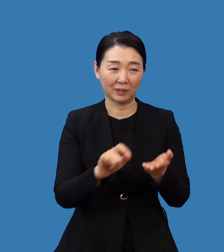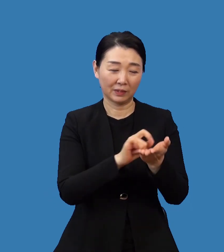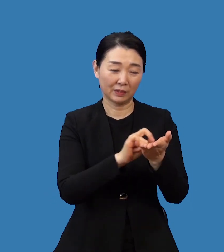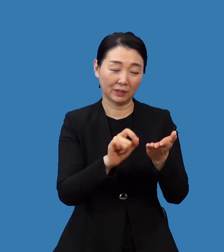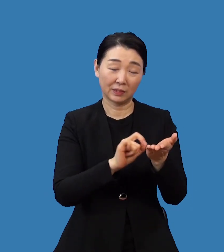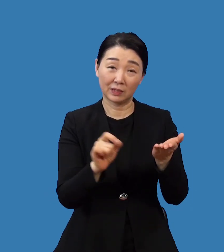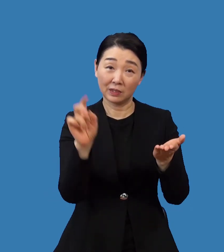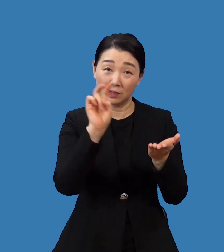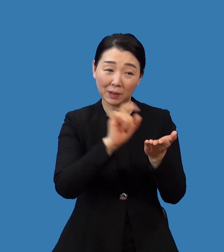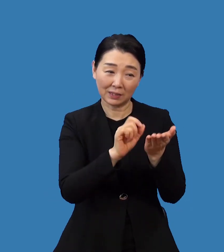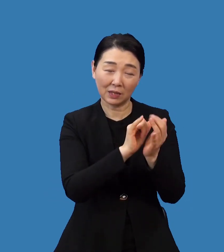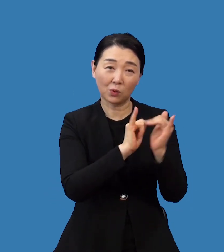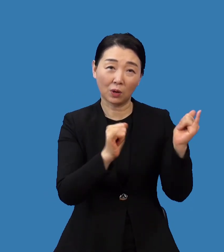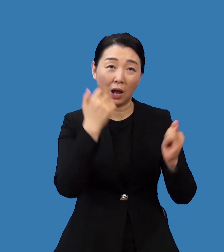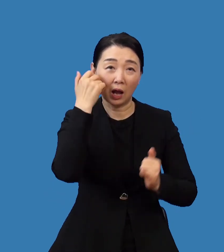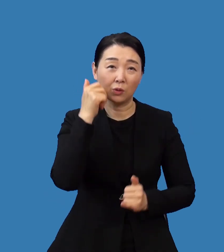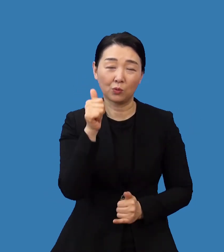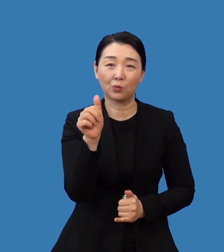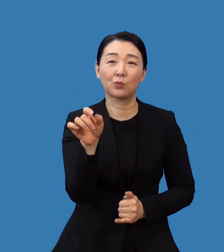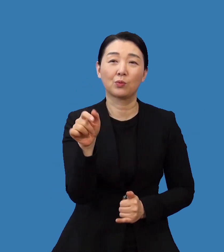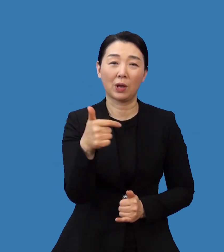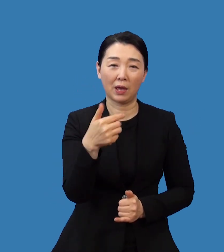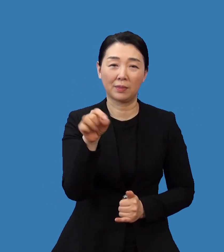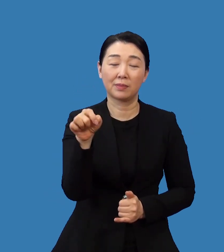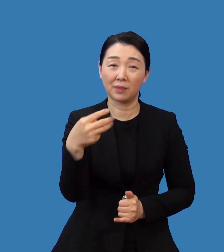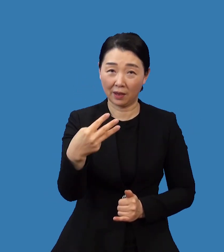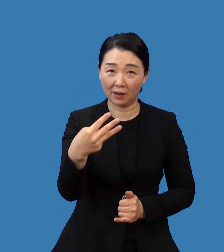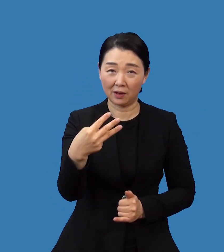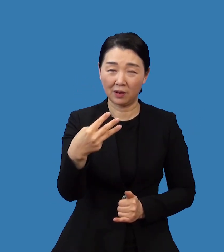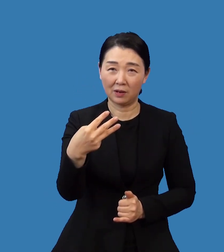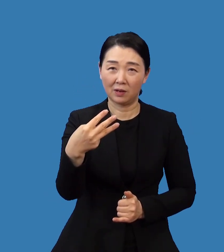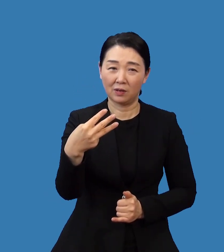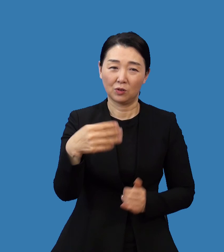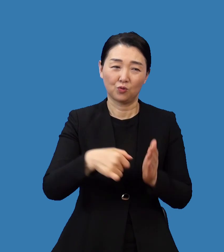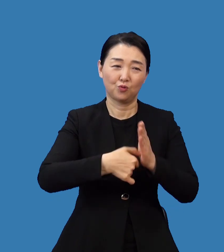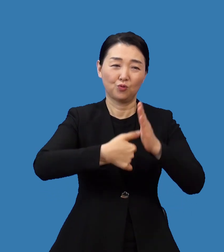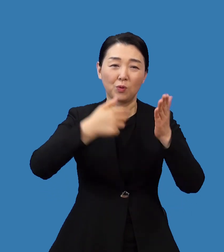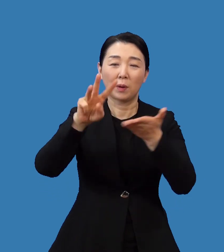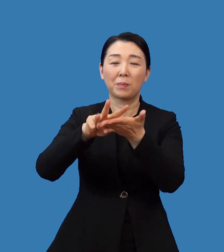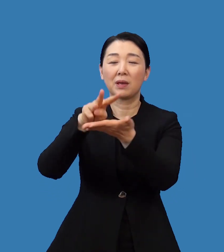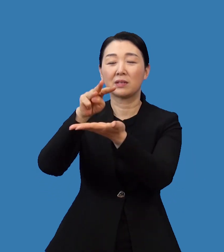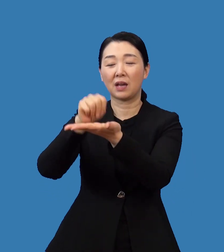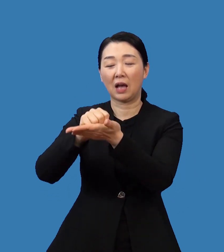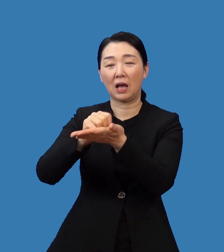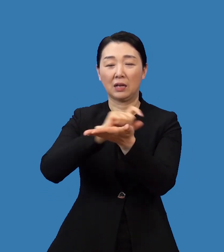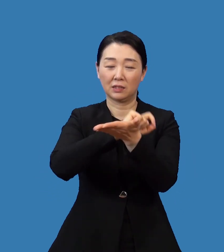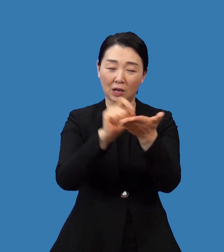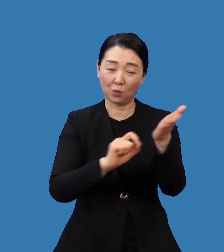핸델이 저 유명한 메시아 작곡을 드디어 끝마쳤을 때